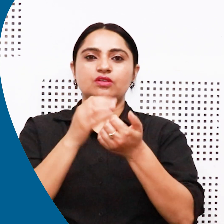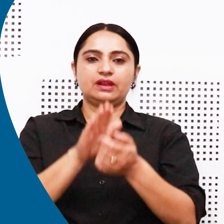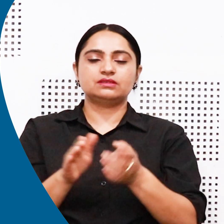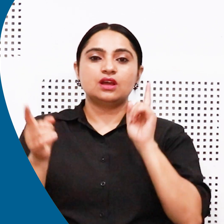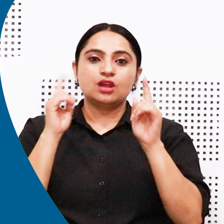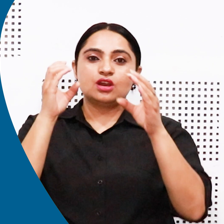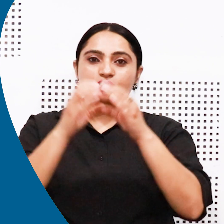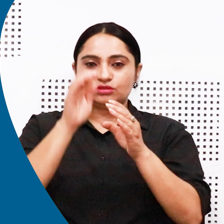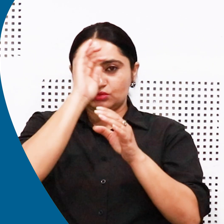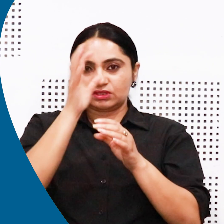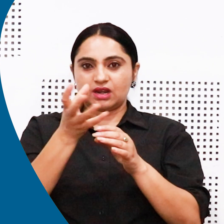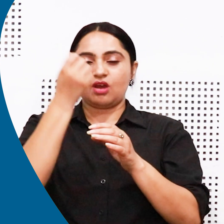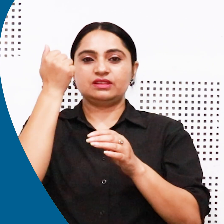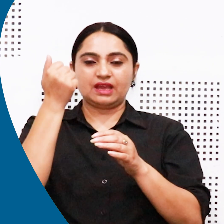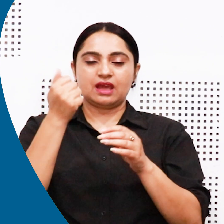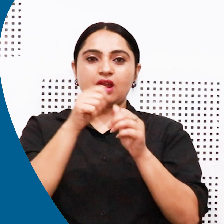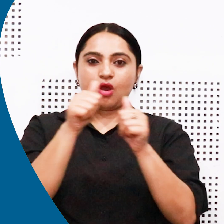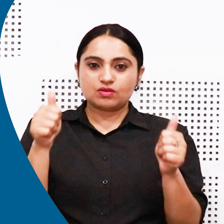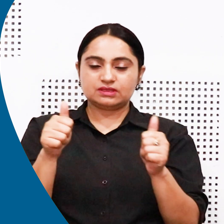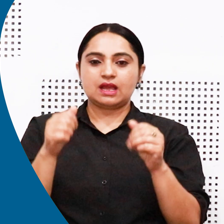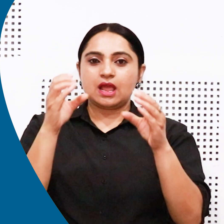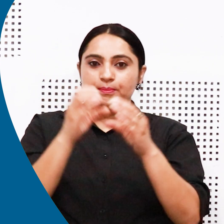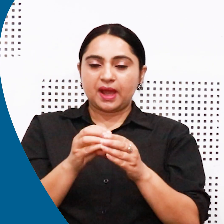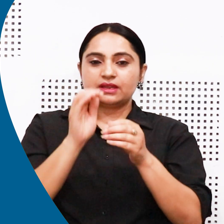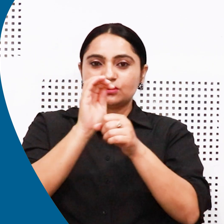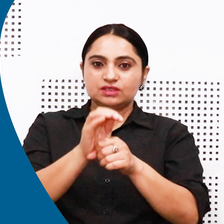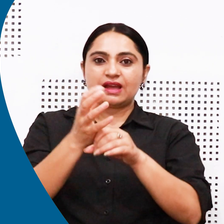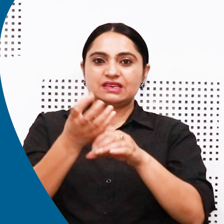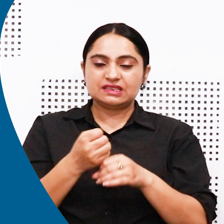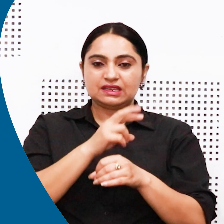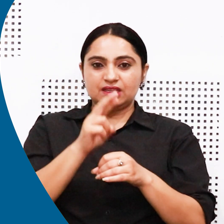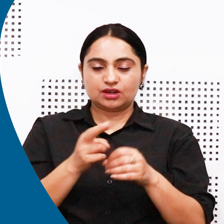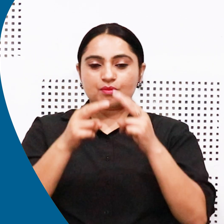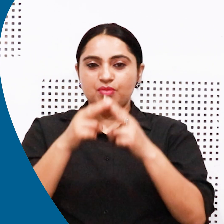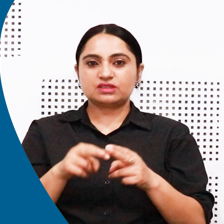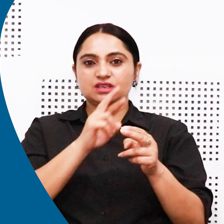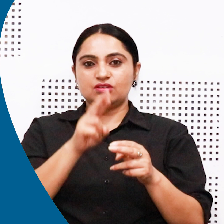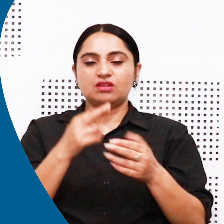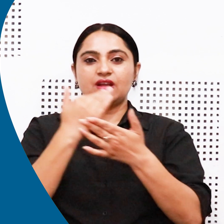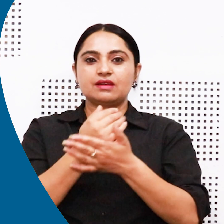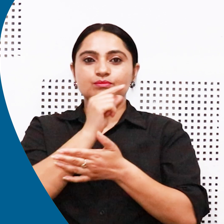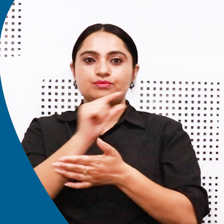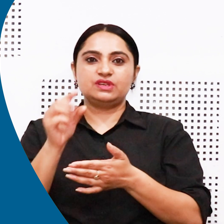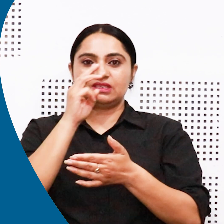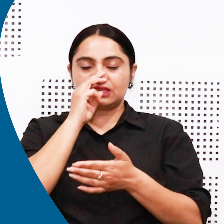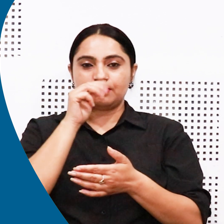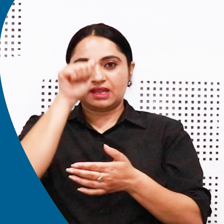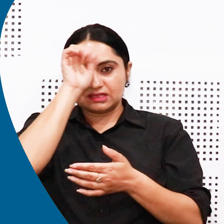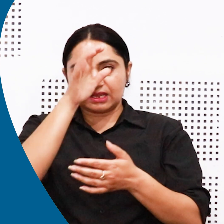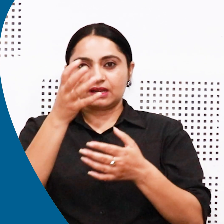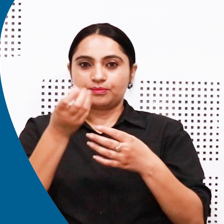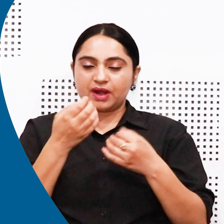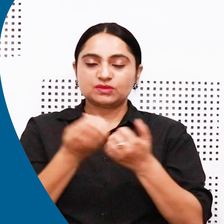नगरपालिकाका सूचना अधिकारी अरियालका अनुसार पालिकाको सेवा लिने र बजेट अनि कार्यक्रमका बारेमा जानकारी